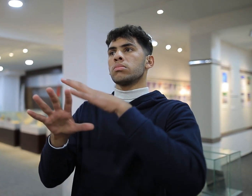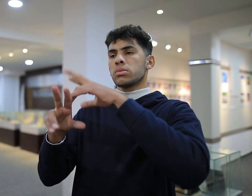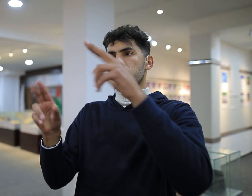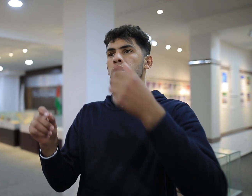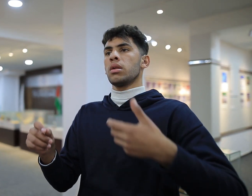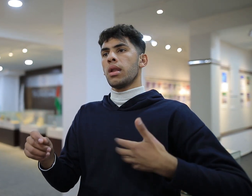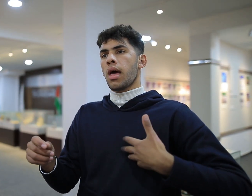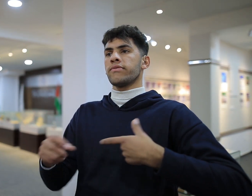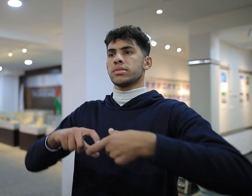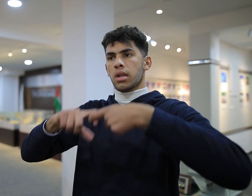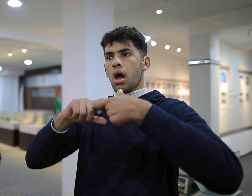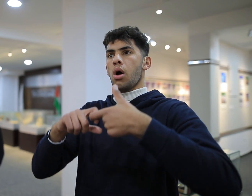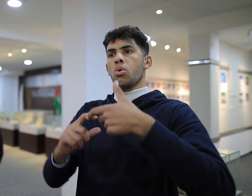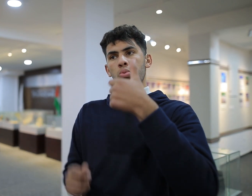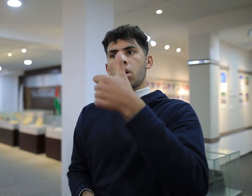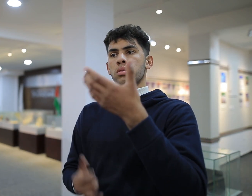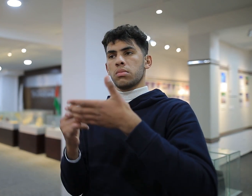نتعلم في المدرسة أشياء مختلفة كثير.